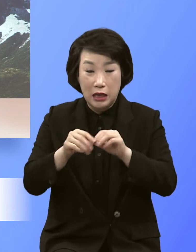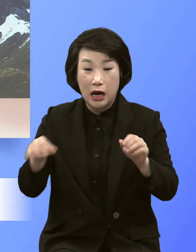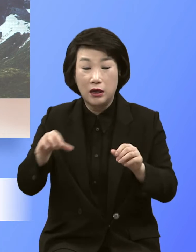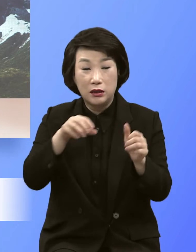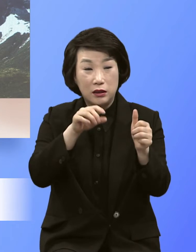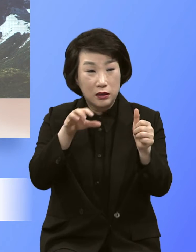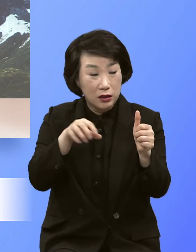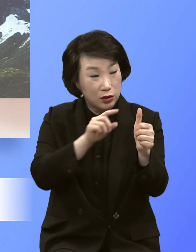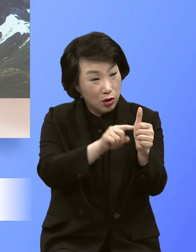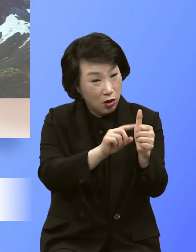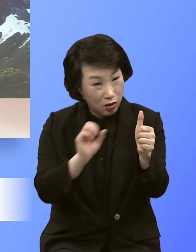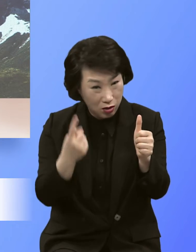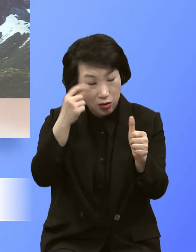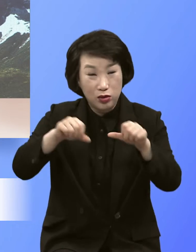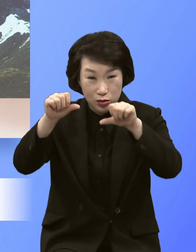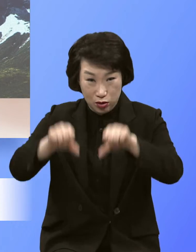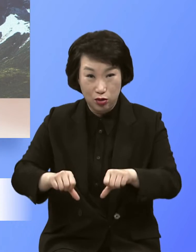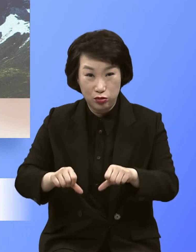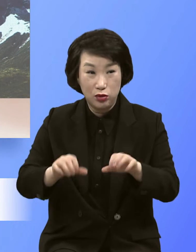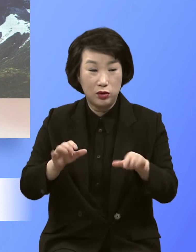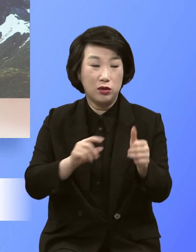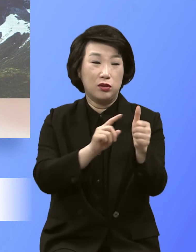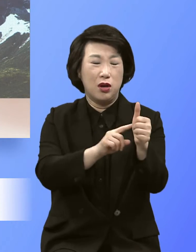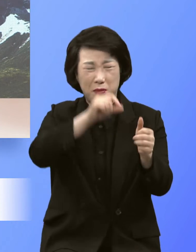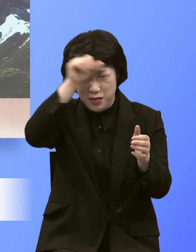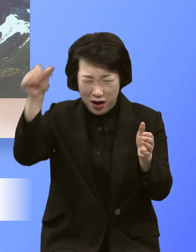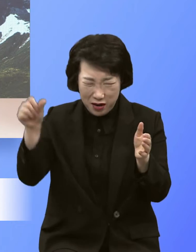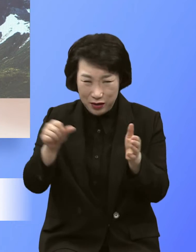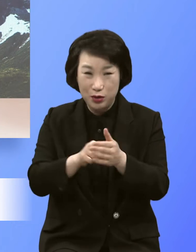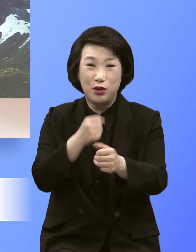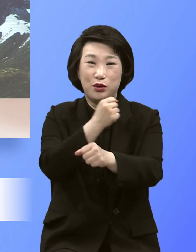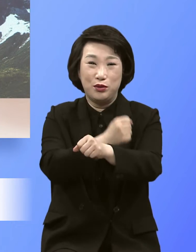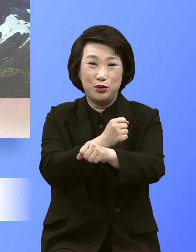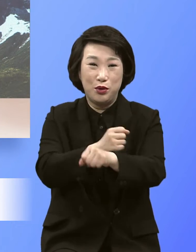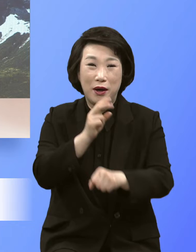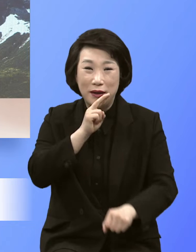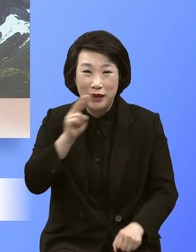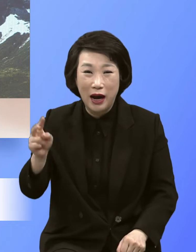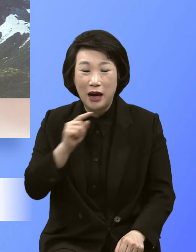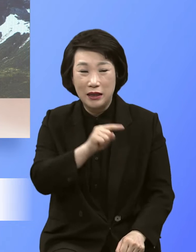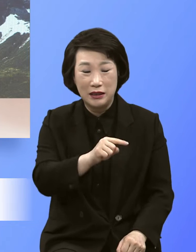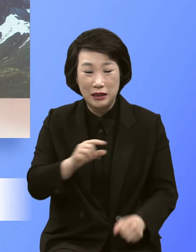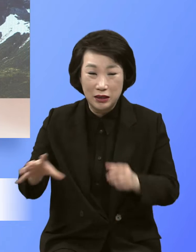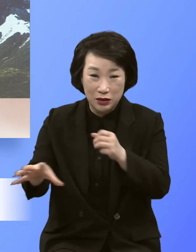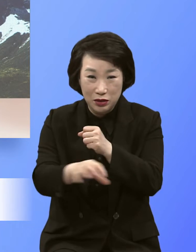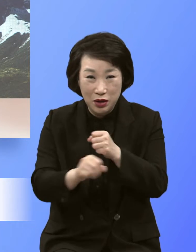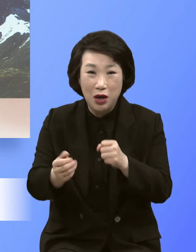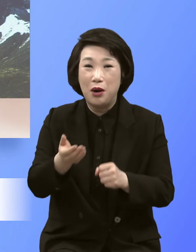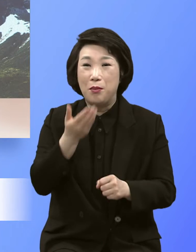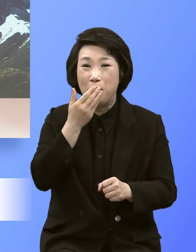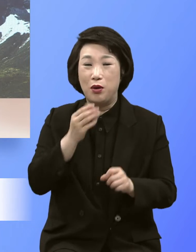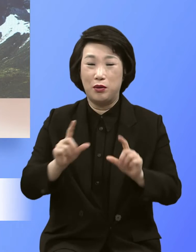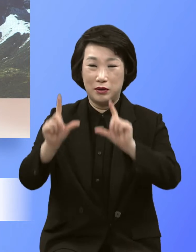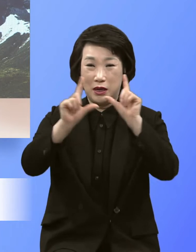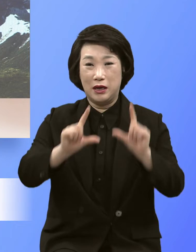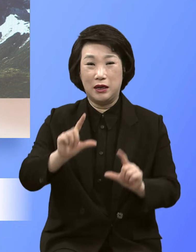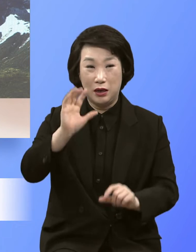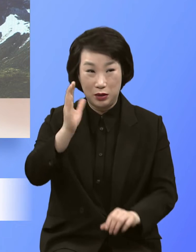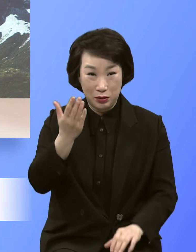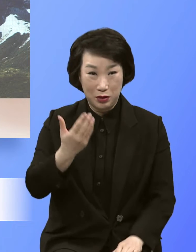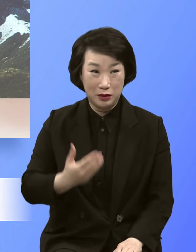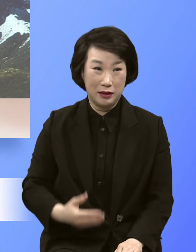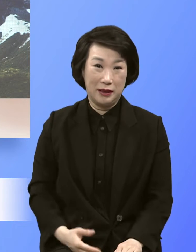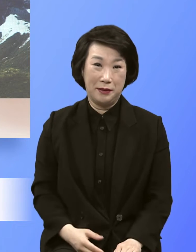땅은 너로 인해 저주를 받고 너는 종신토록 수고하여야 그